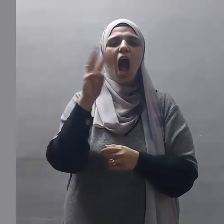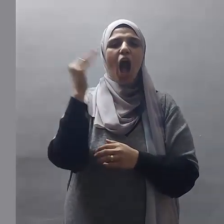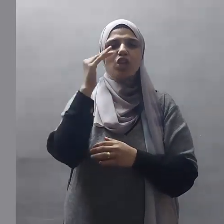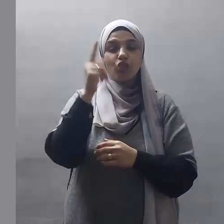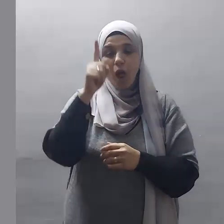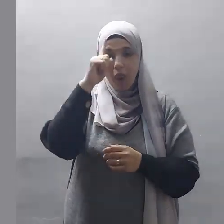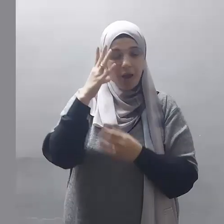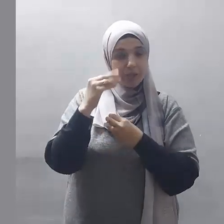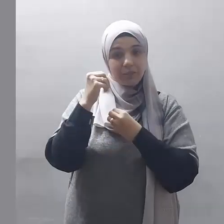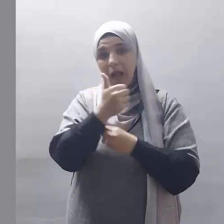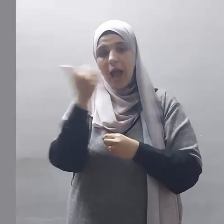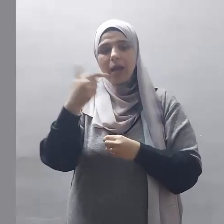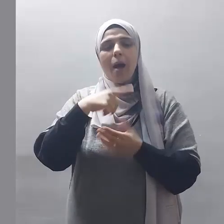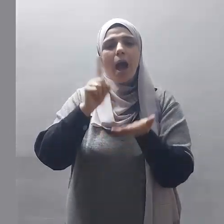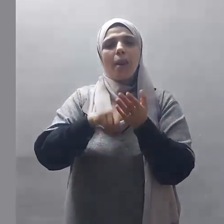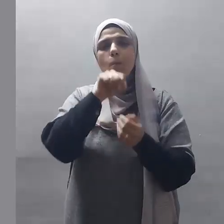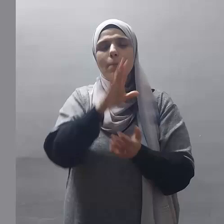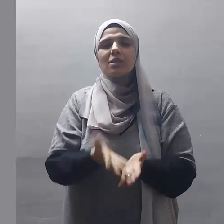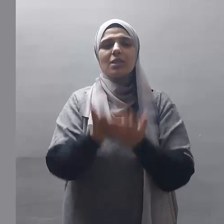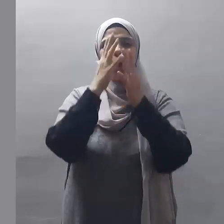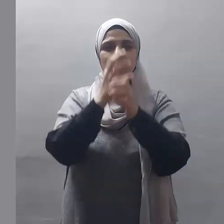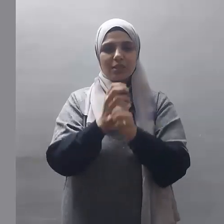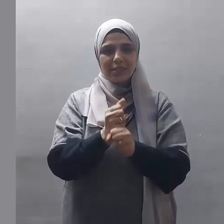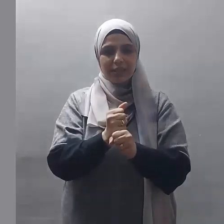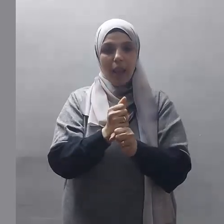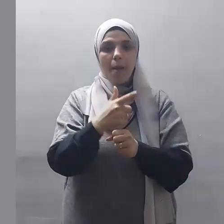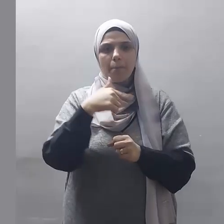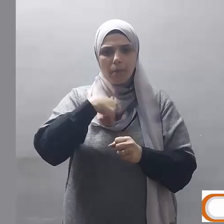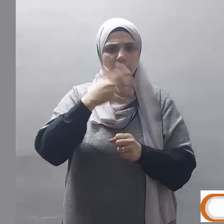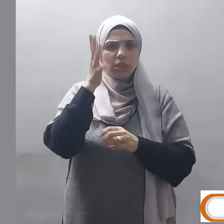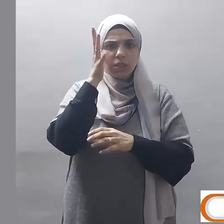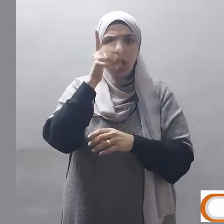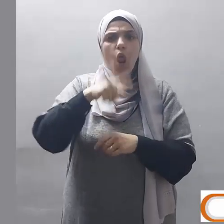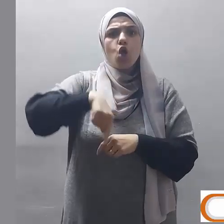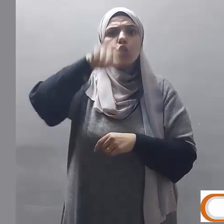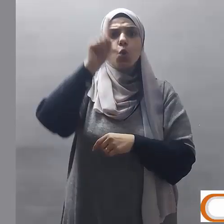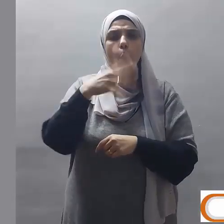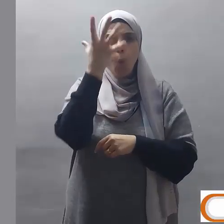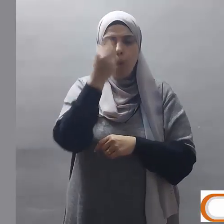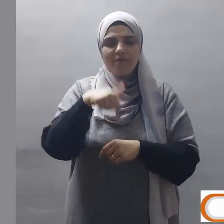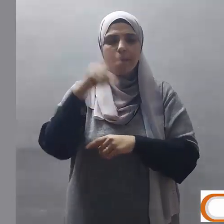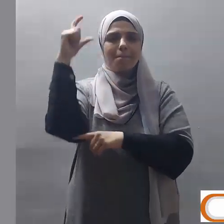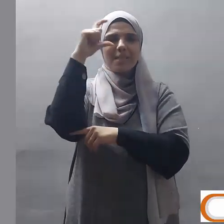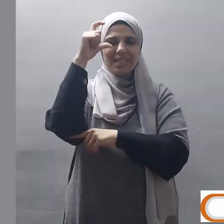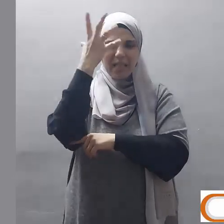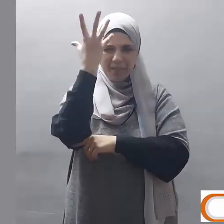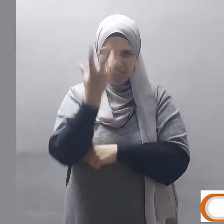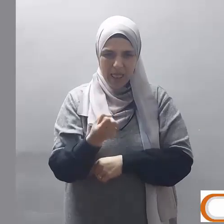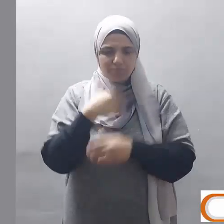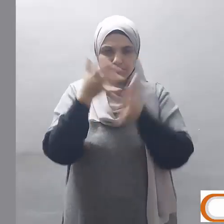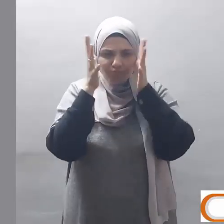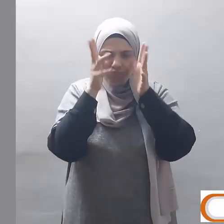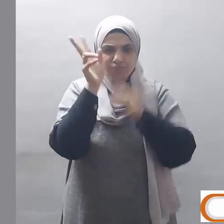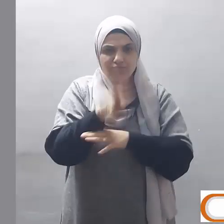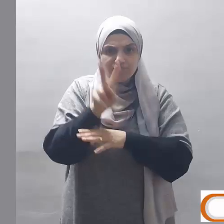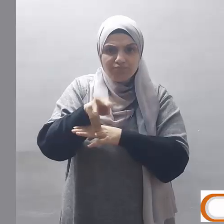ان رسول الله صلى الله عليه وسلم صلى ذات ليله في المسجد فصلى بصلاته